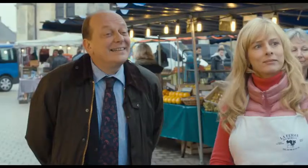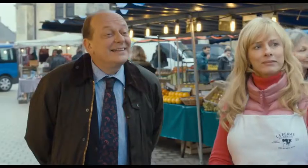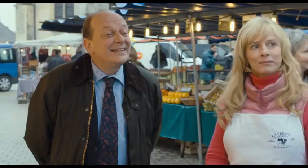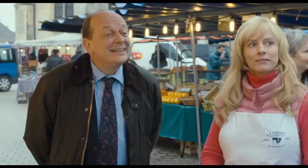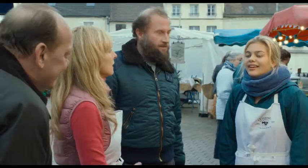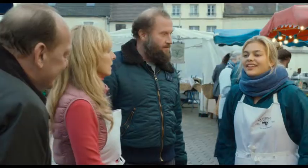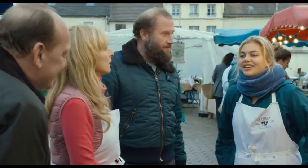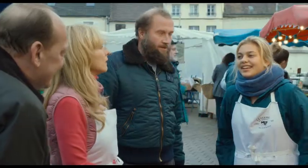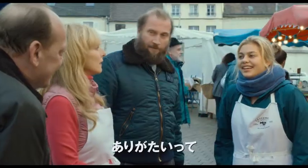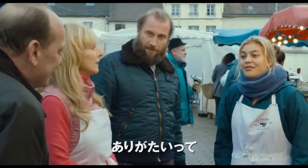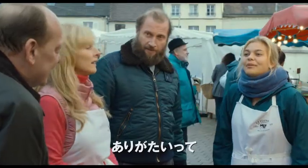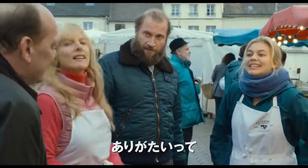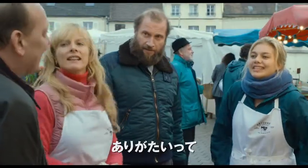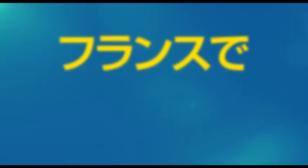félicite il vous